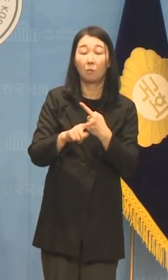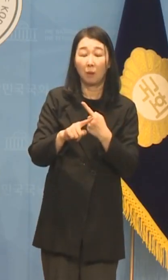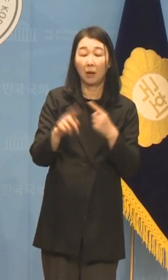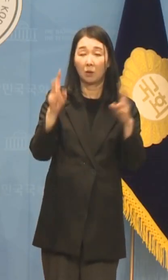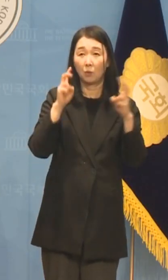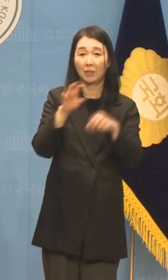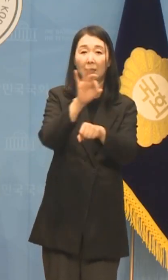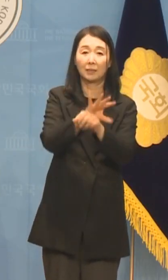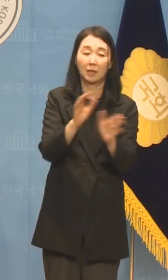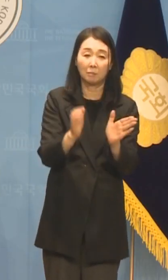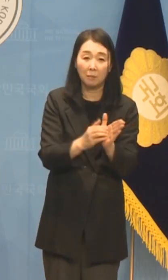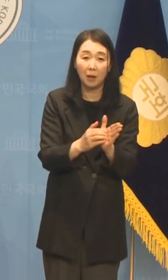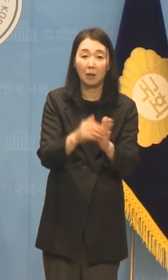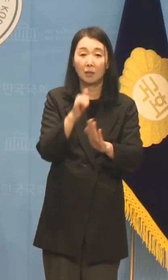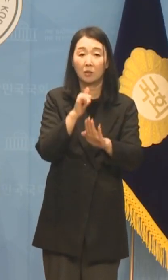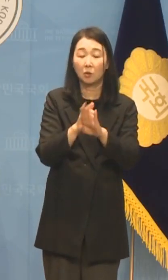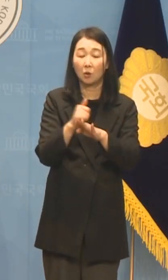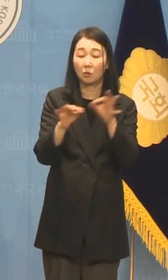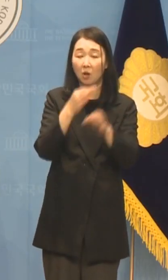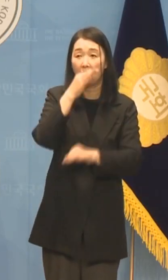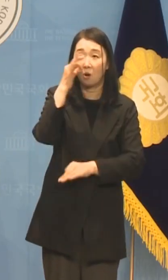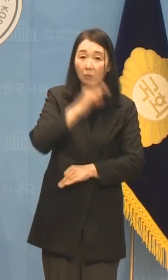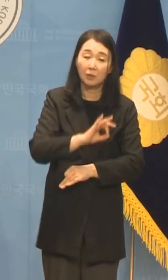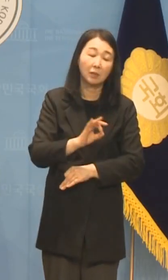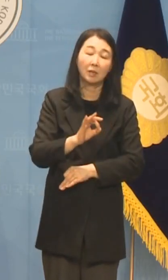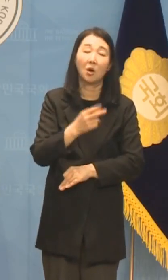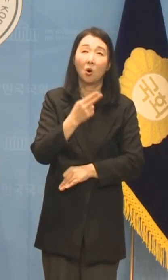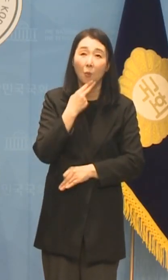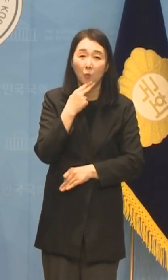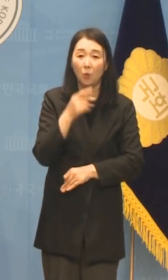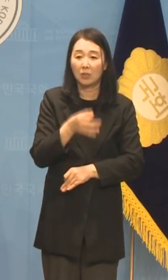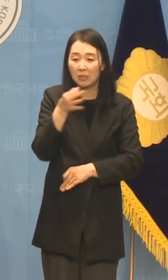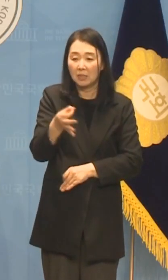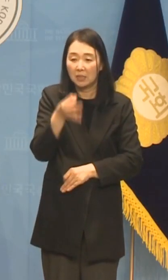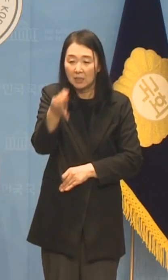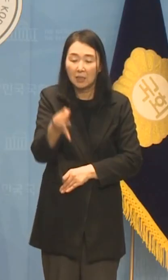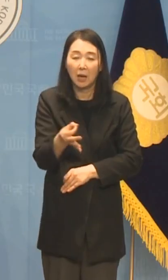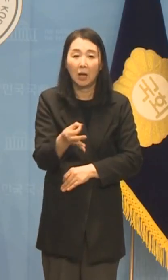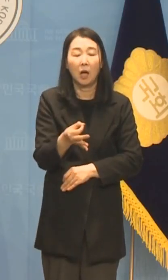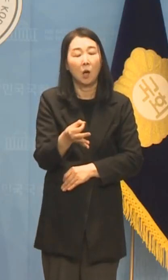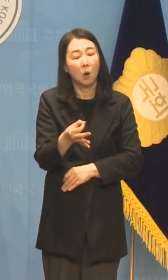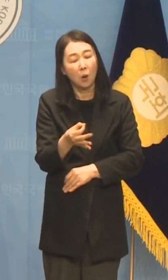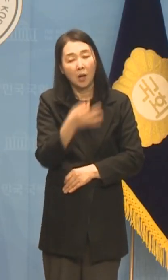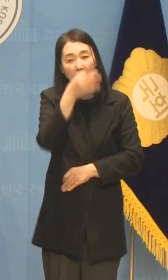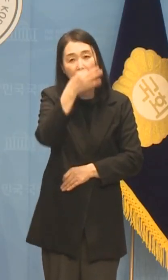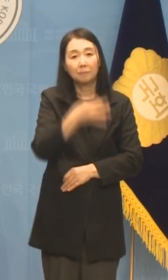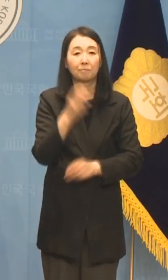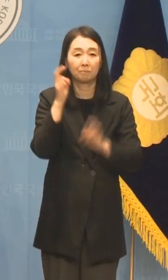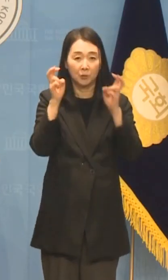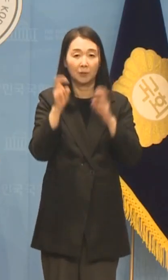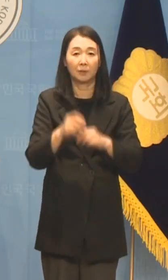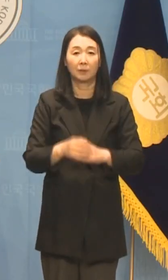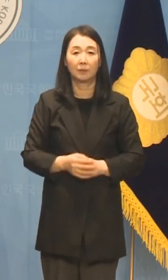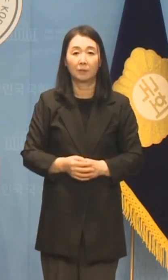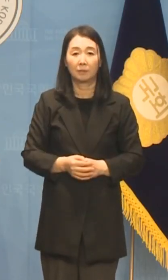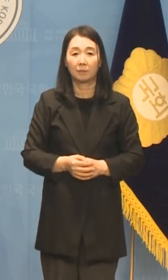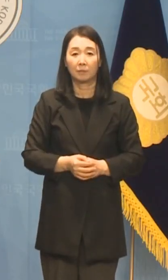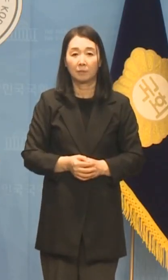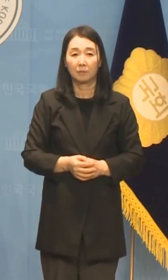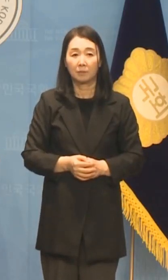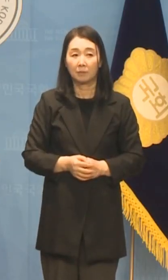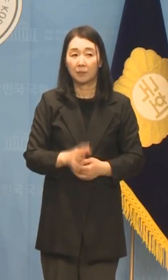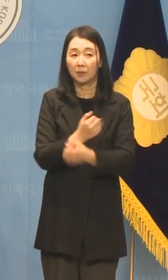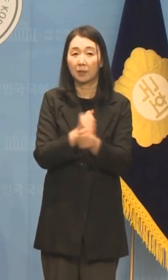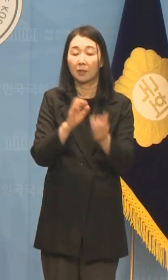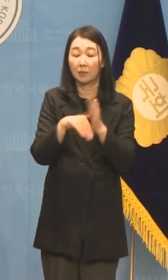유통회사를 사들였으니 영업이익은 고사하고 이자 내기에 급급한 회사가 되었습니다. 매각